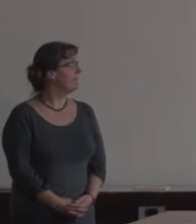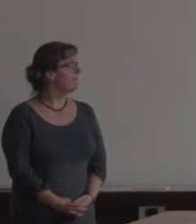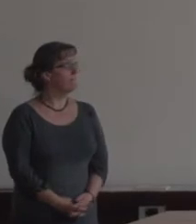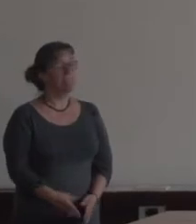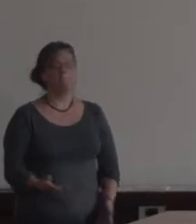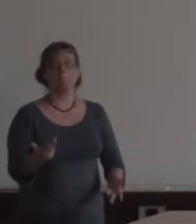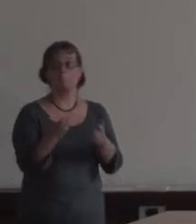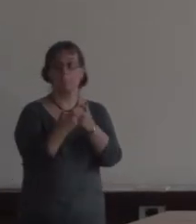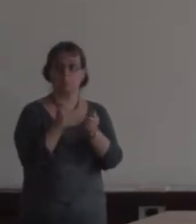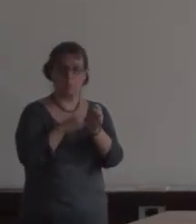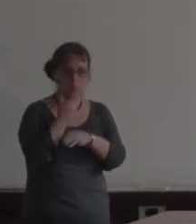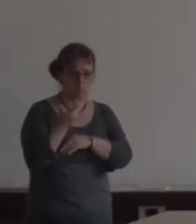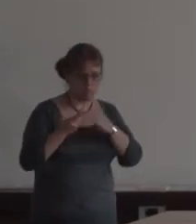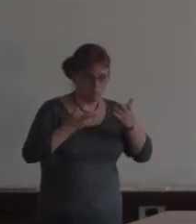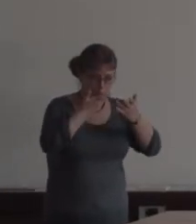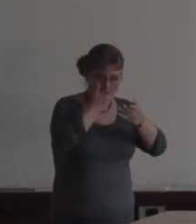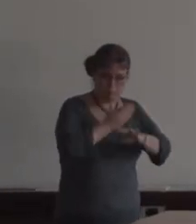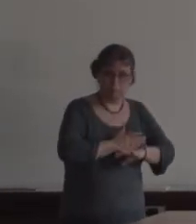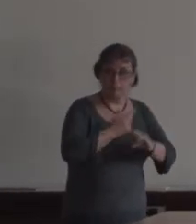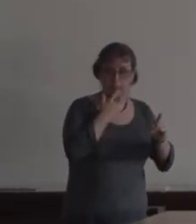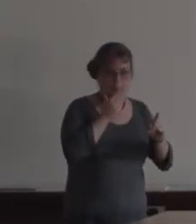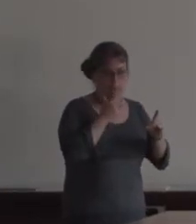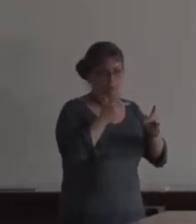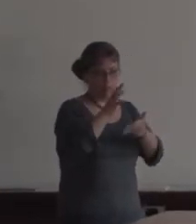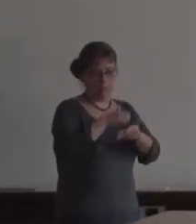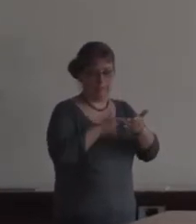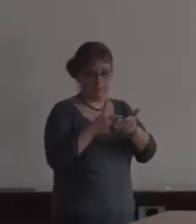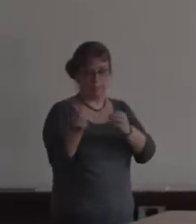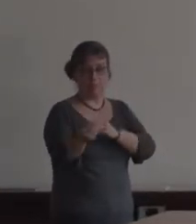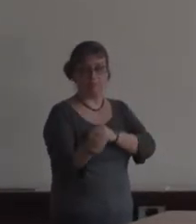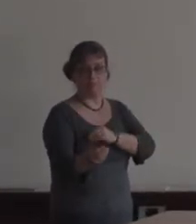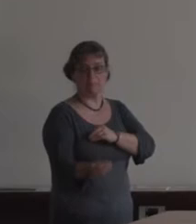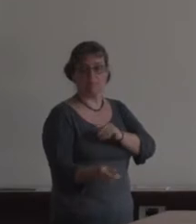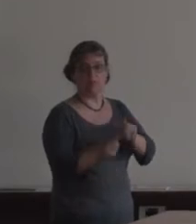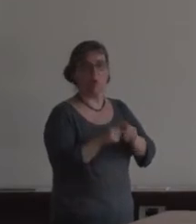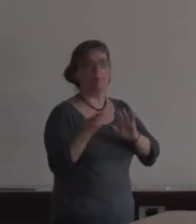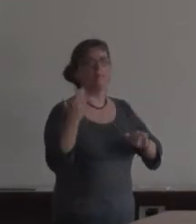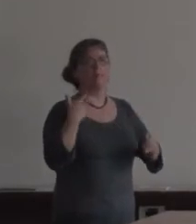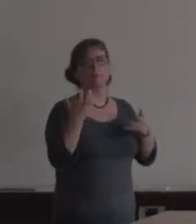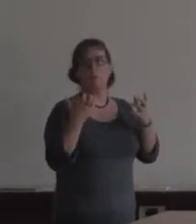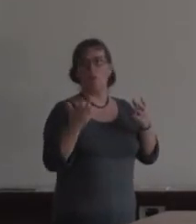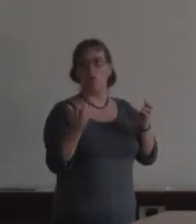donne-moi du texte et il va l'injecter comme paramètre. Un petit peu à la même manière que notre décorateur paramétrise. Mais ici,